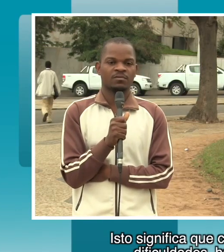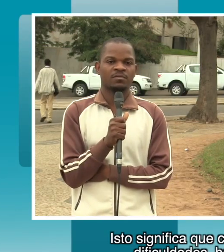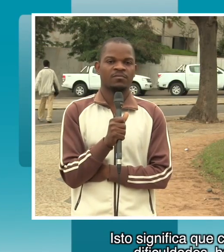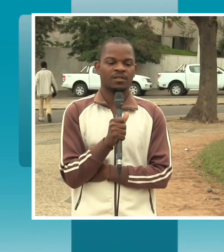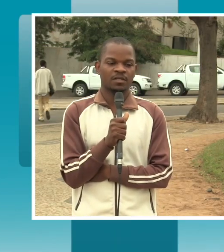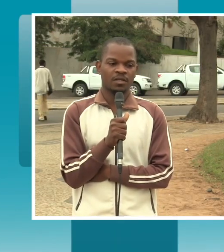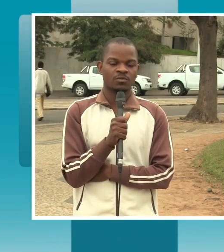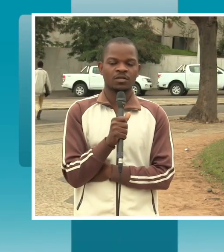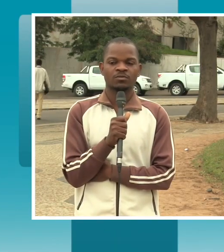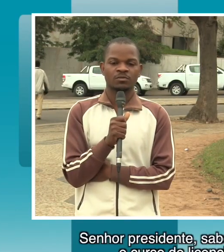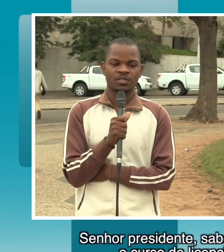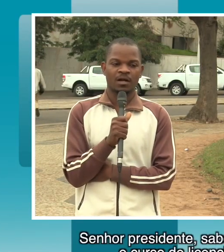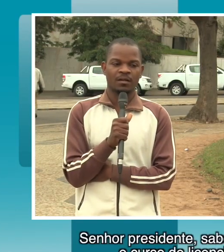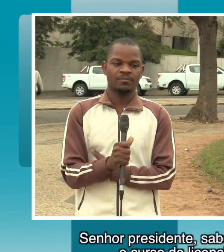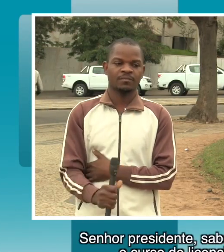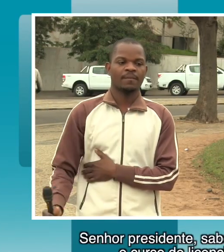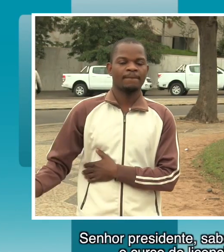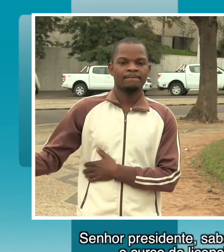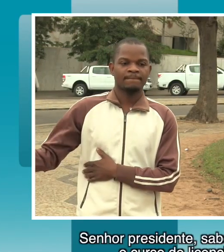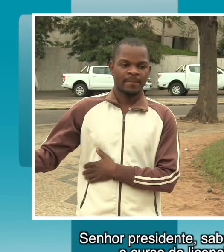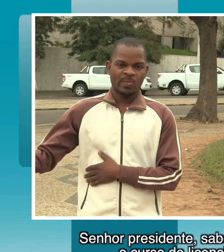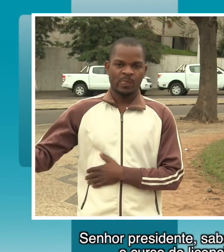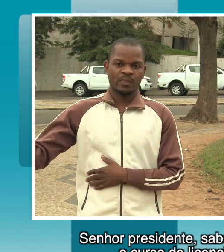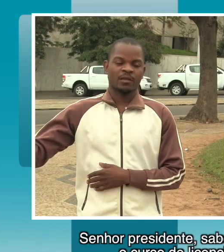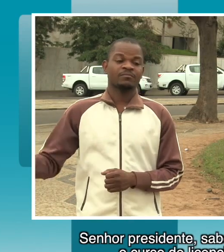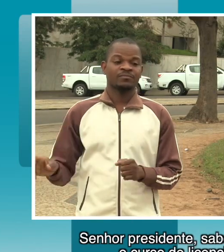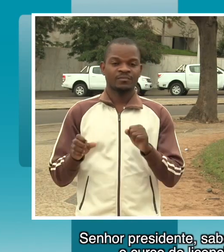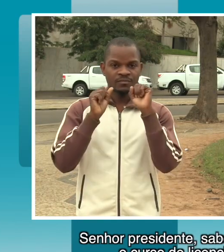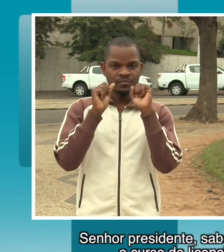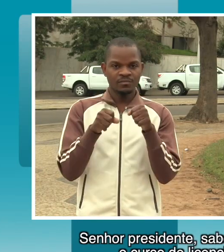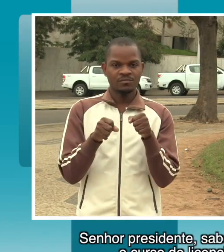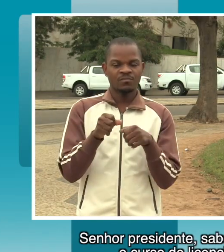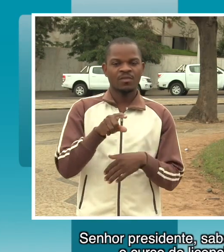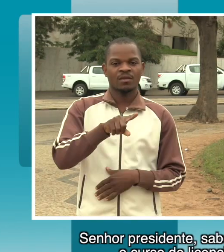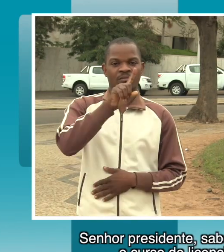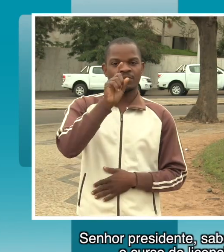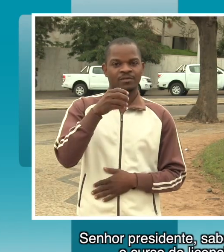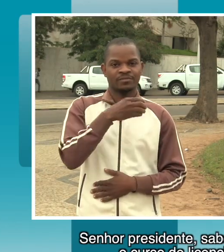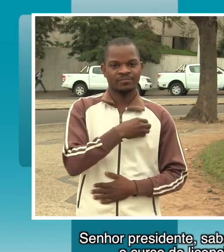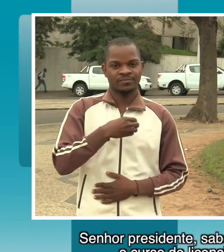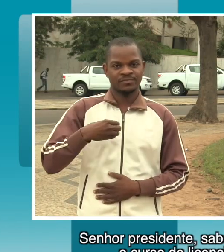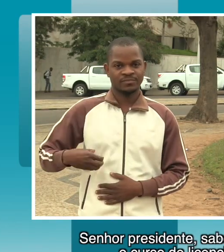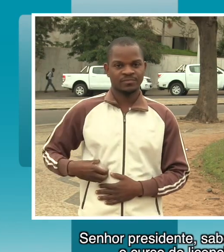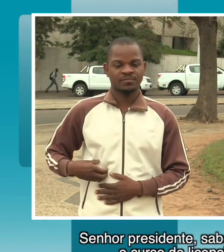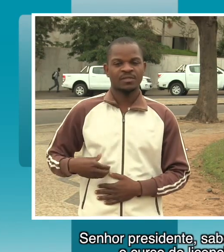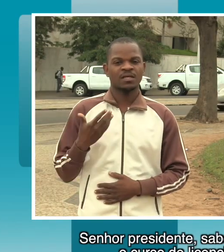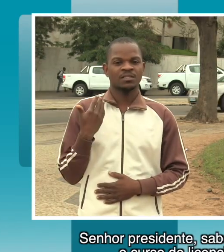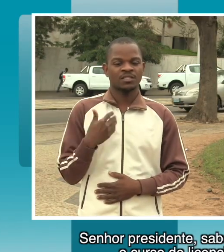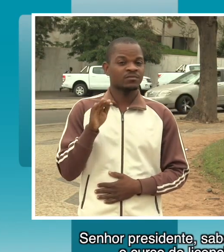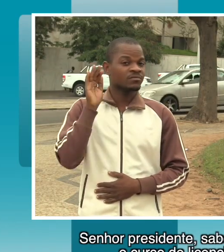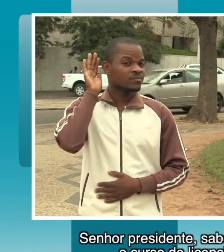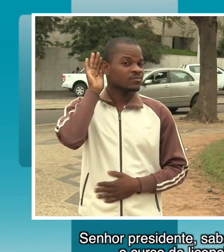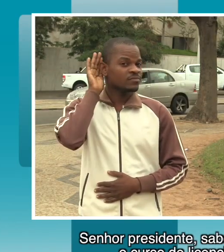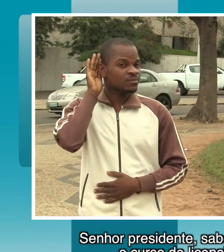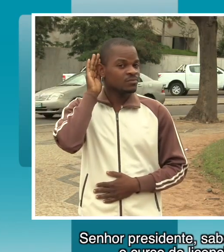há falta de inclusão. Sr. Presidente, sabemos que a UAM